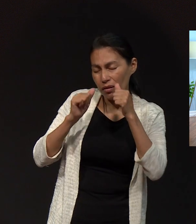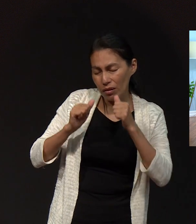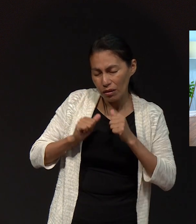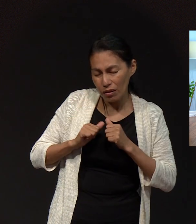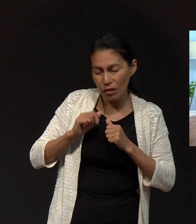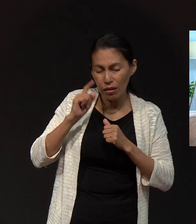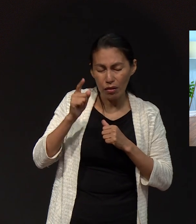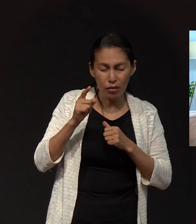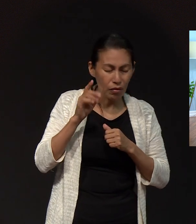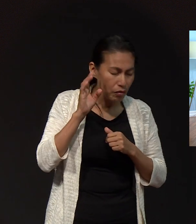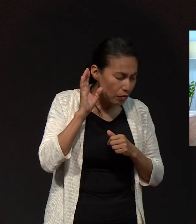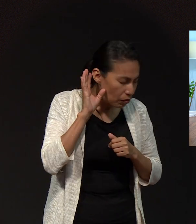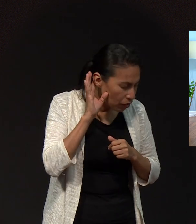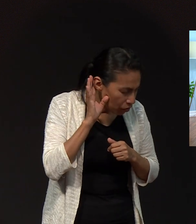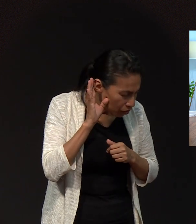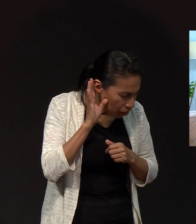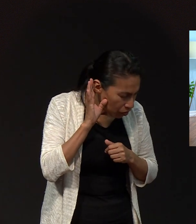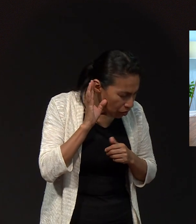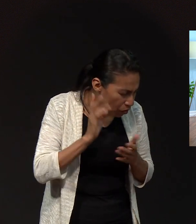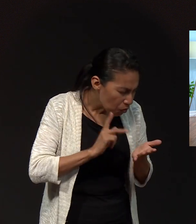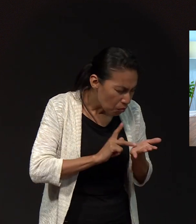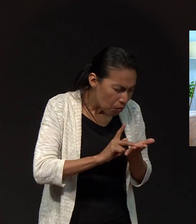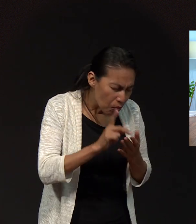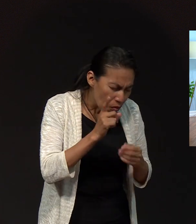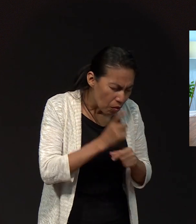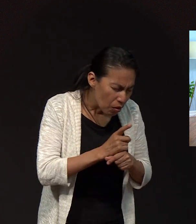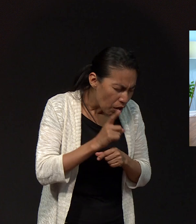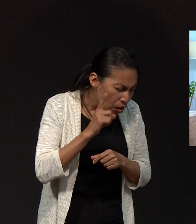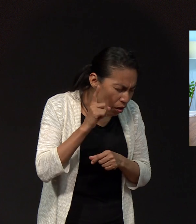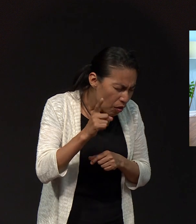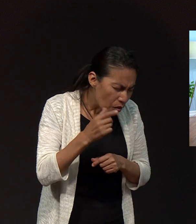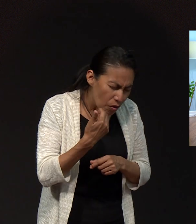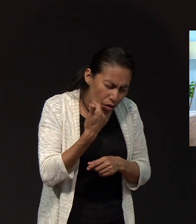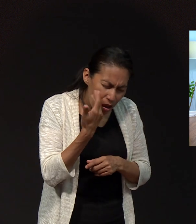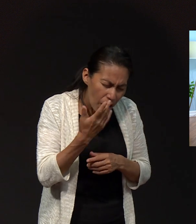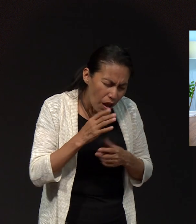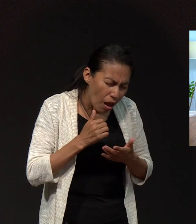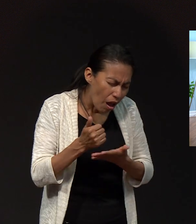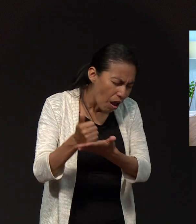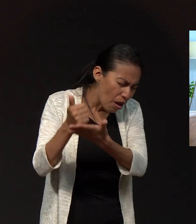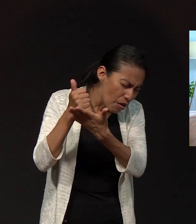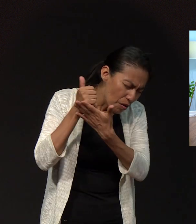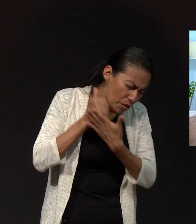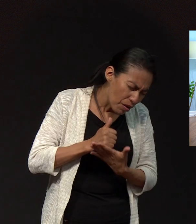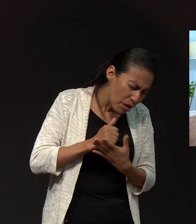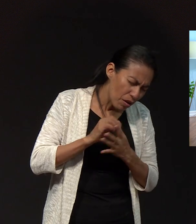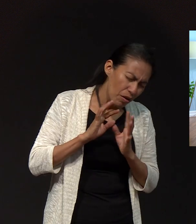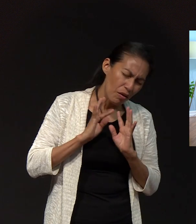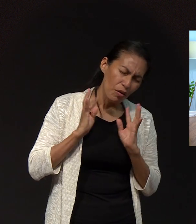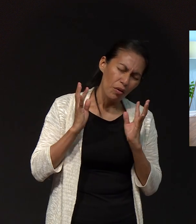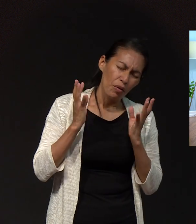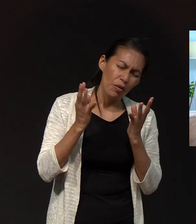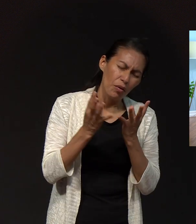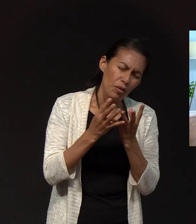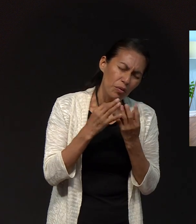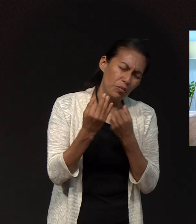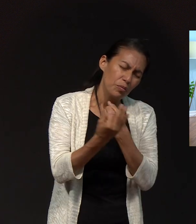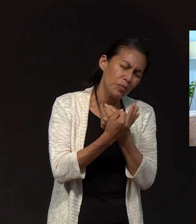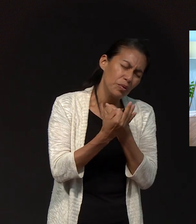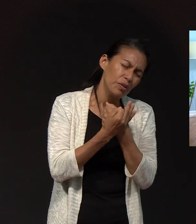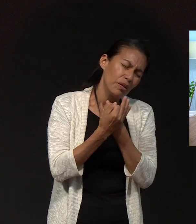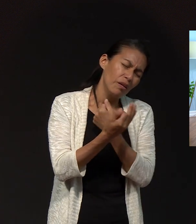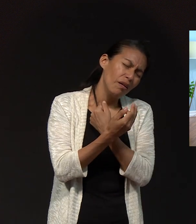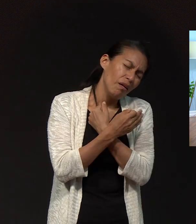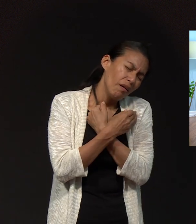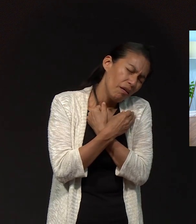tengas El oído presto Y la voluntad De rodearnos Con tus manos Señor De ser Bendición